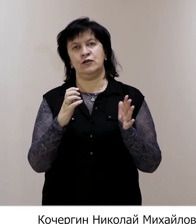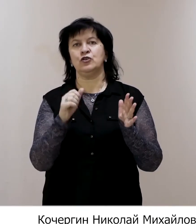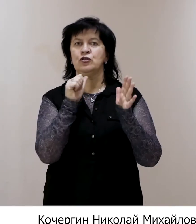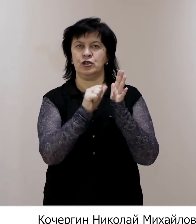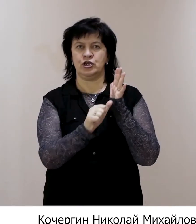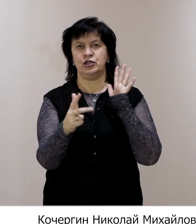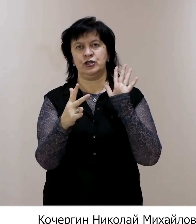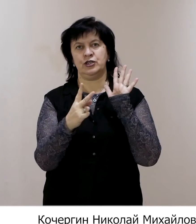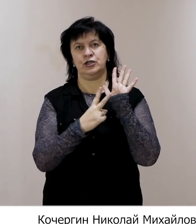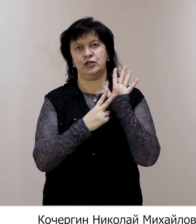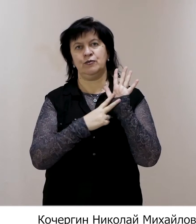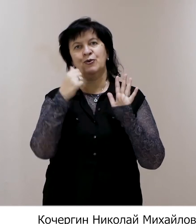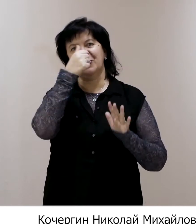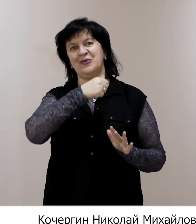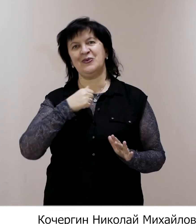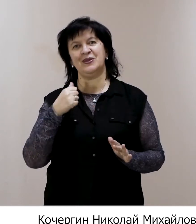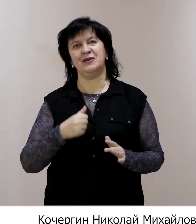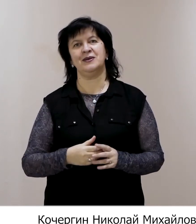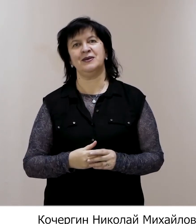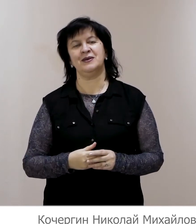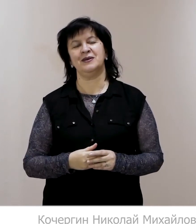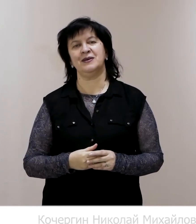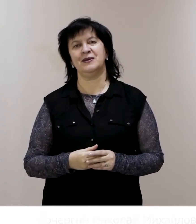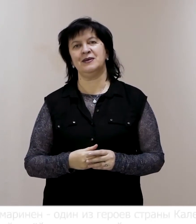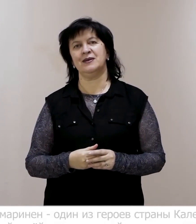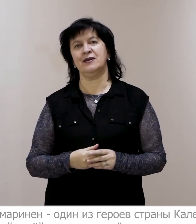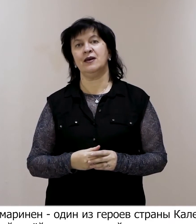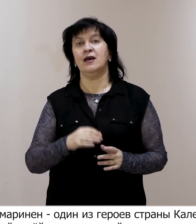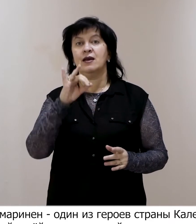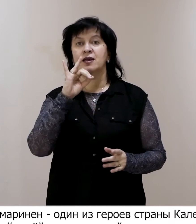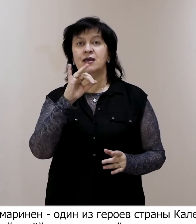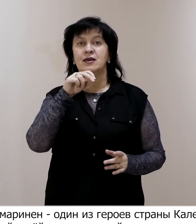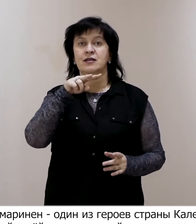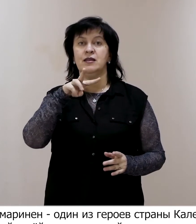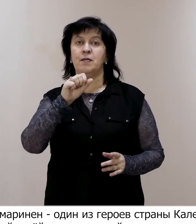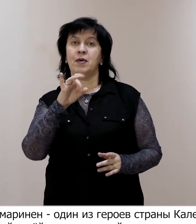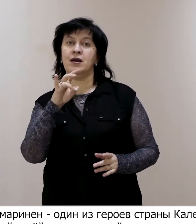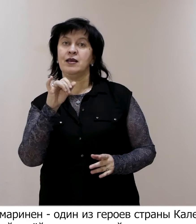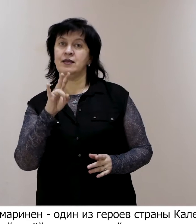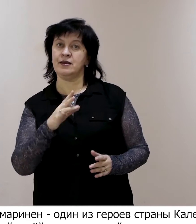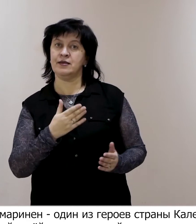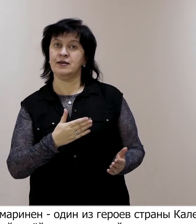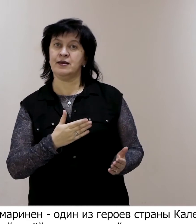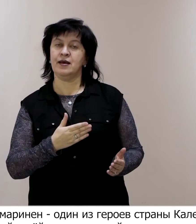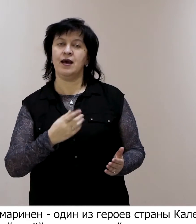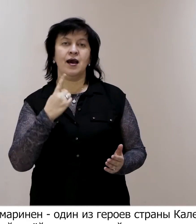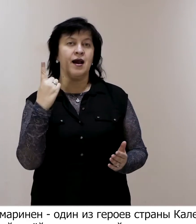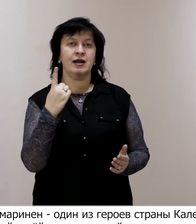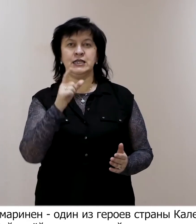1967 год и у маринин один из герою страны